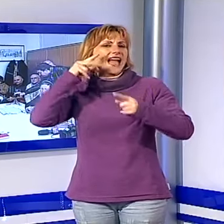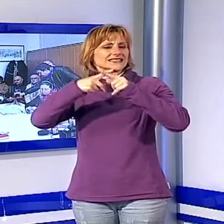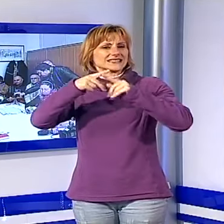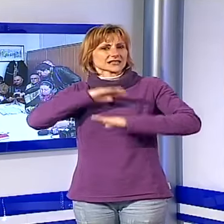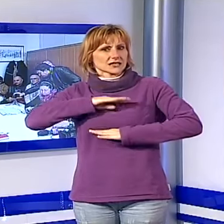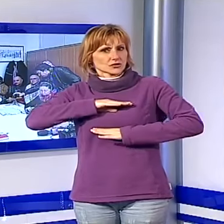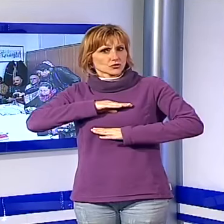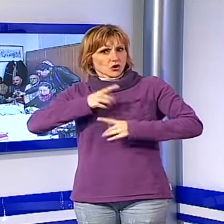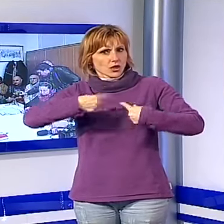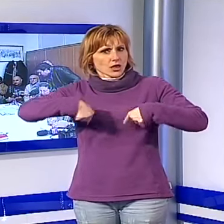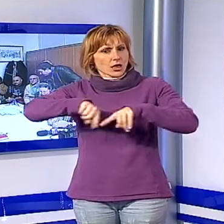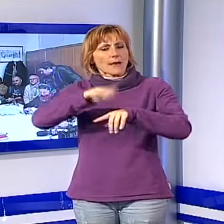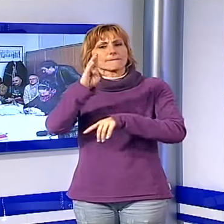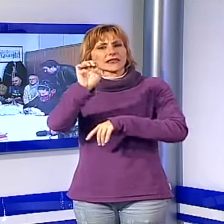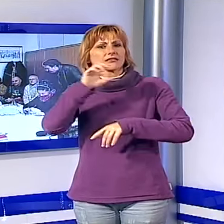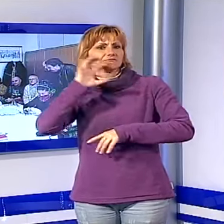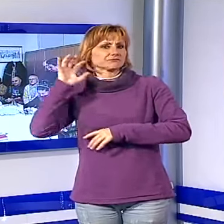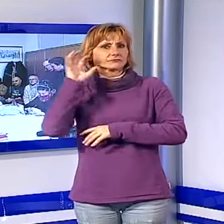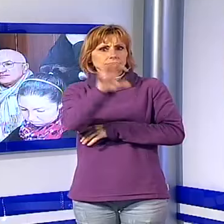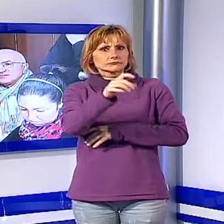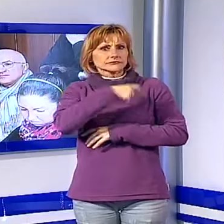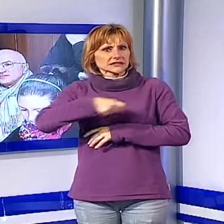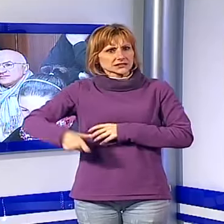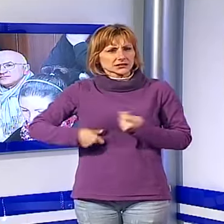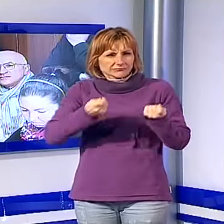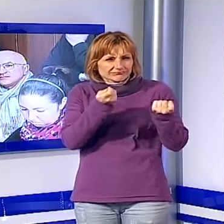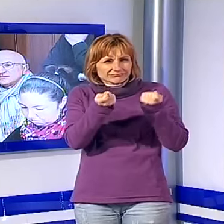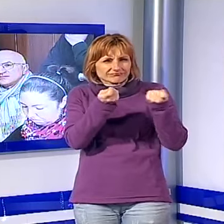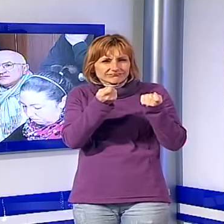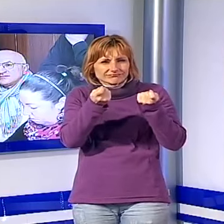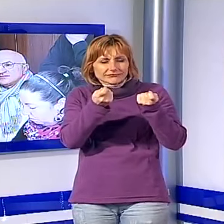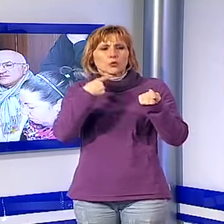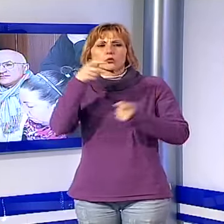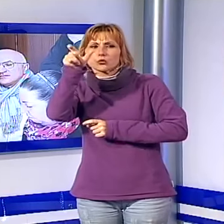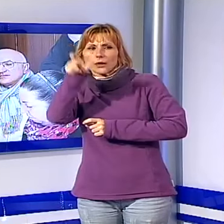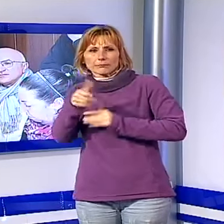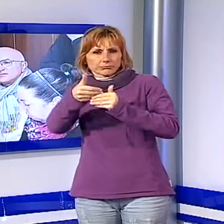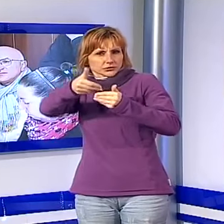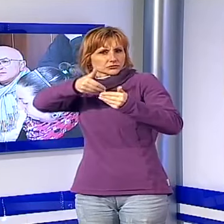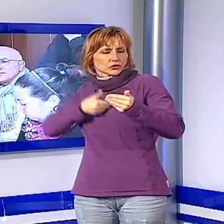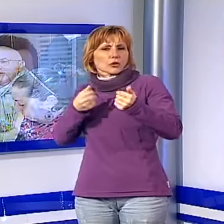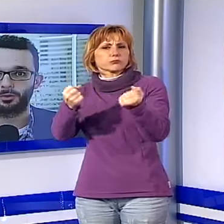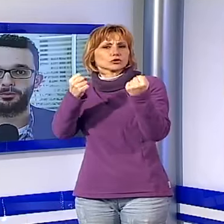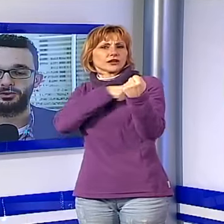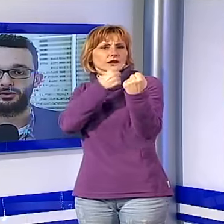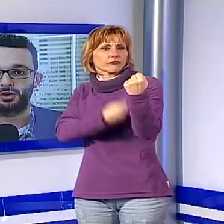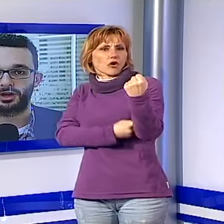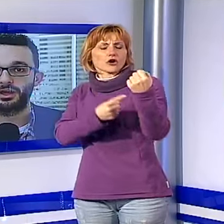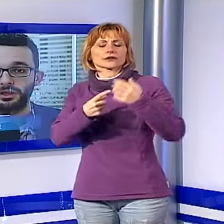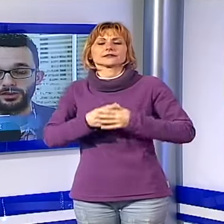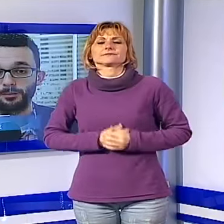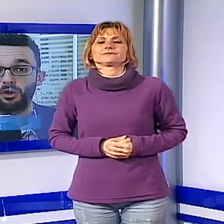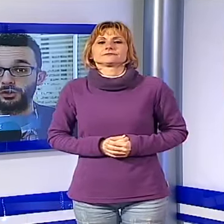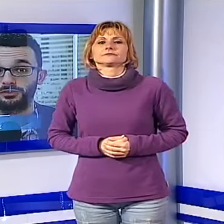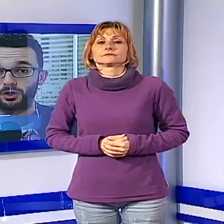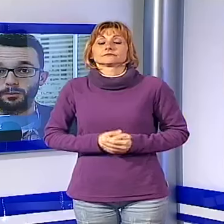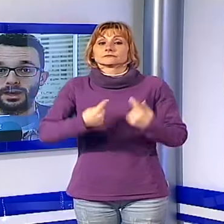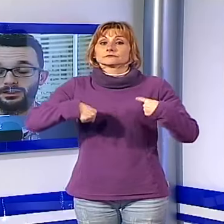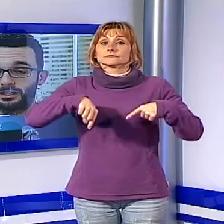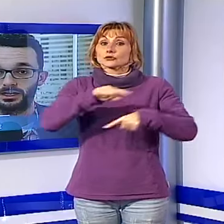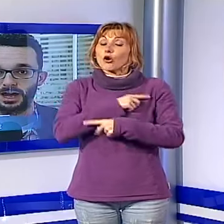Giunta Betti che hanno accusato il sindaco di essere manovrato da non meglio identificati poteri forti. Noi come opposizione siamo